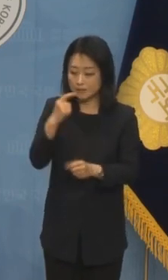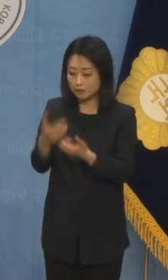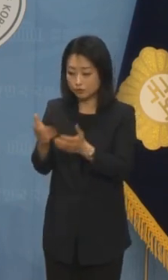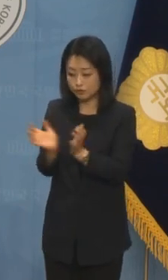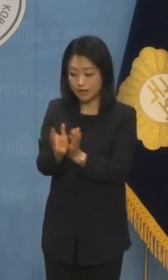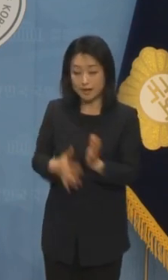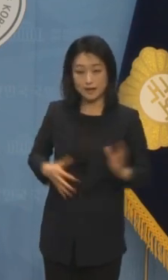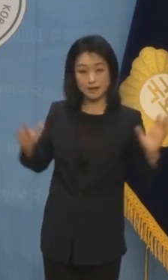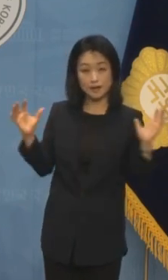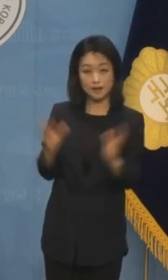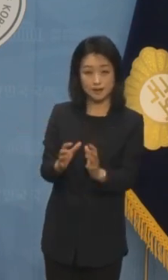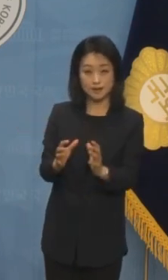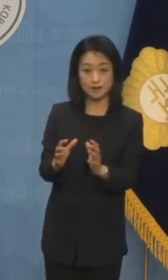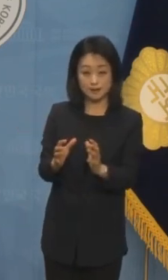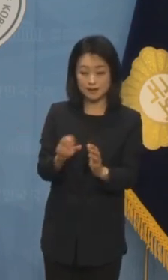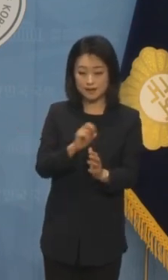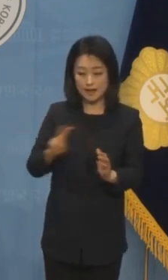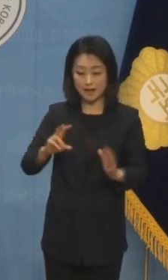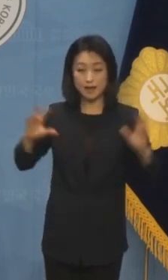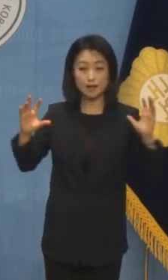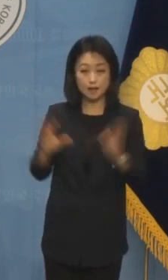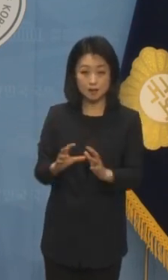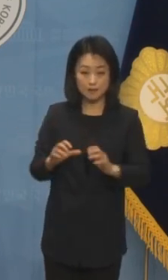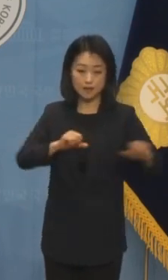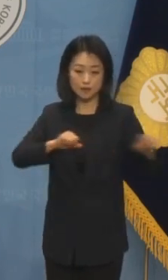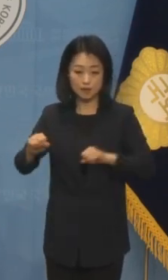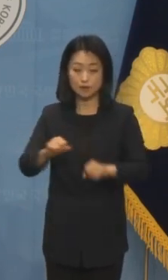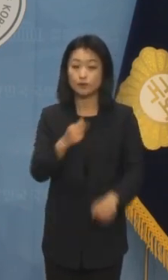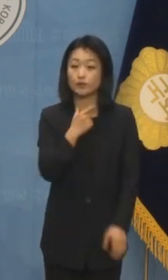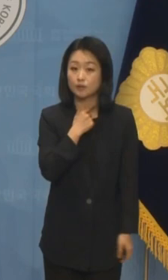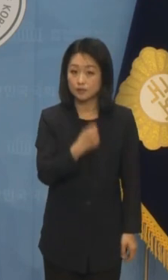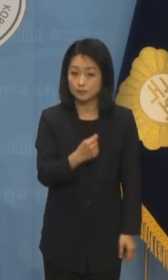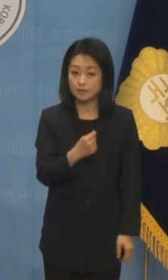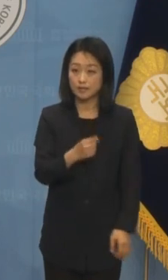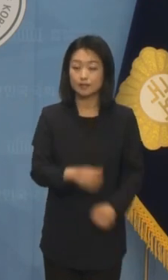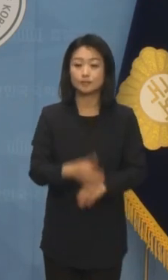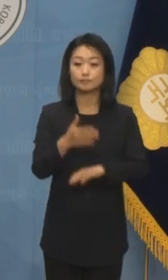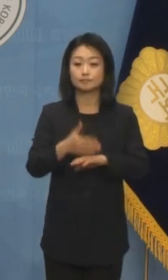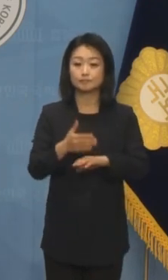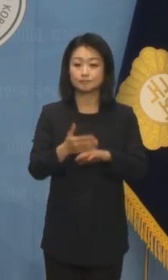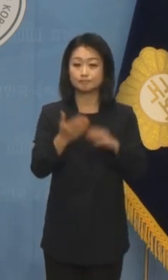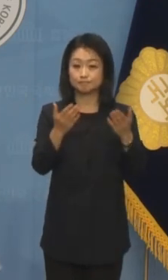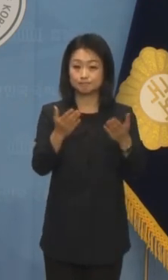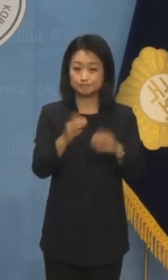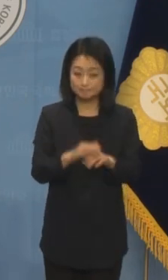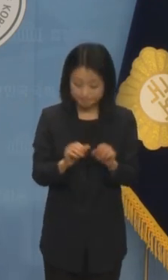뜻을 같이 하는 야당들과 함께 행동하겠습니다. 감사합니다.